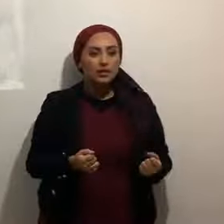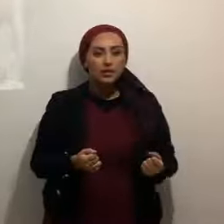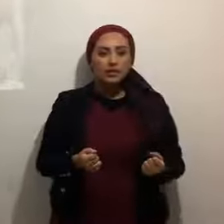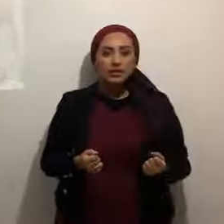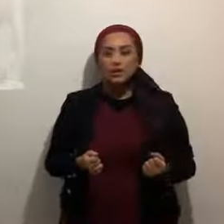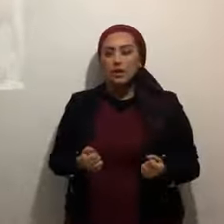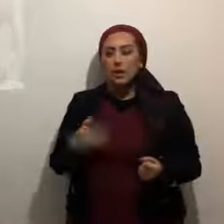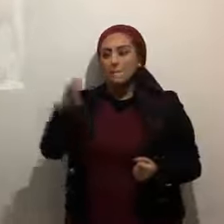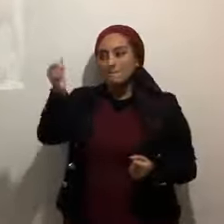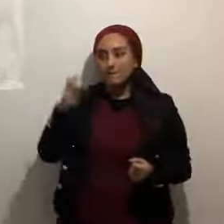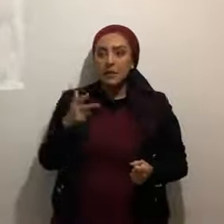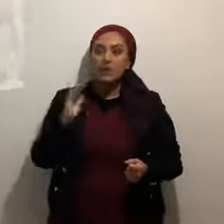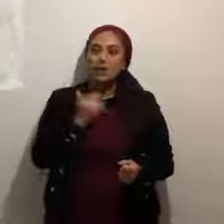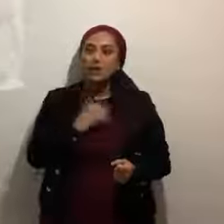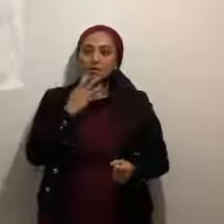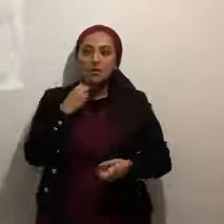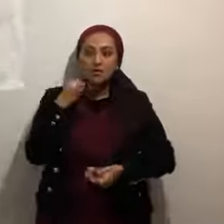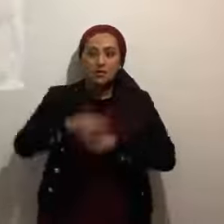volver a las raíces, volver al poder